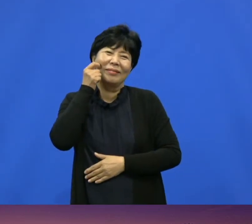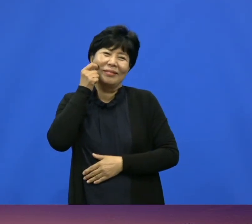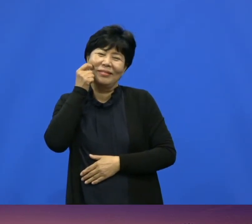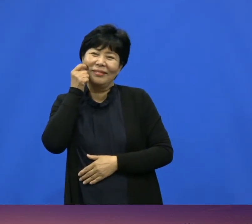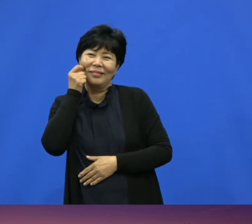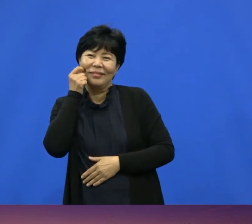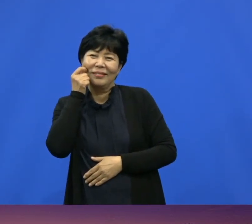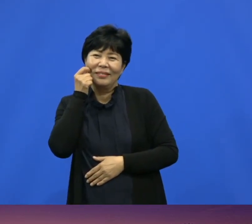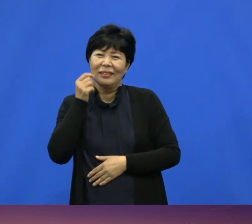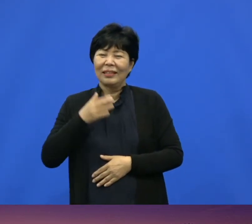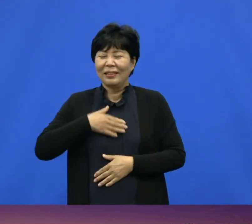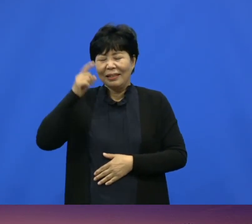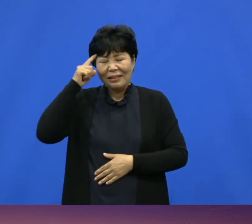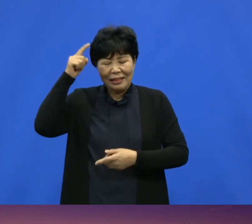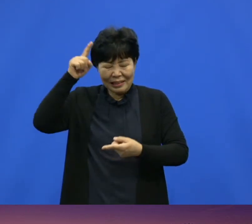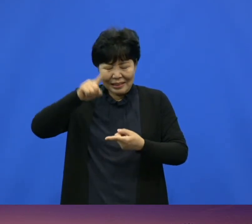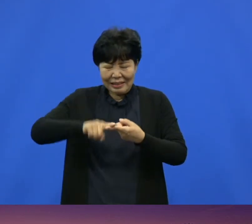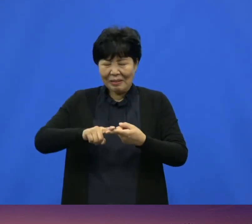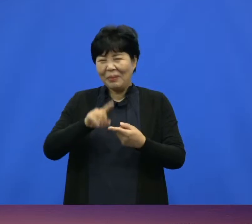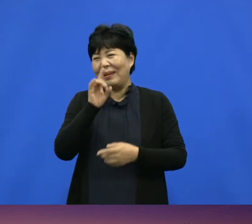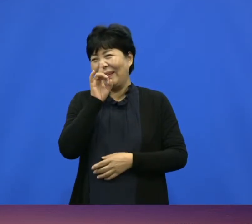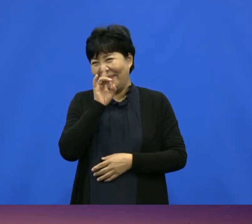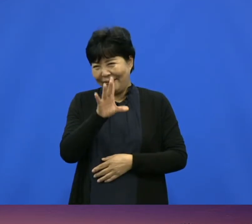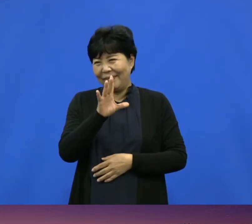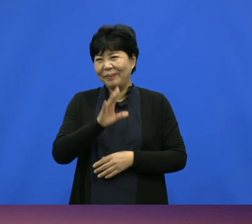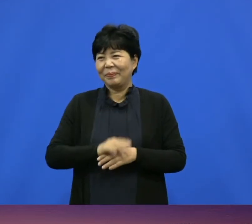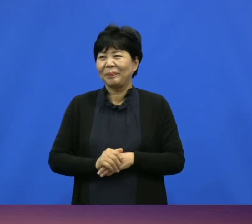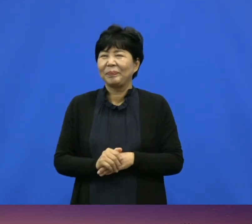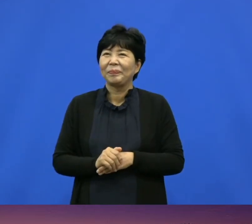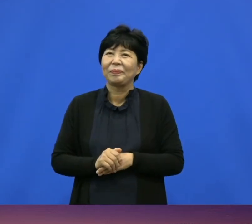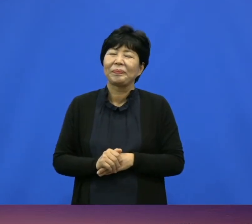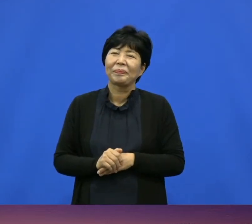돼요. 생각대로 안 되는 순간이 온다는 거예요.